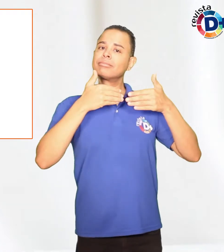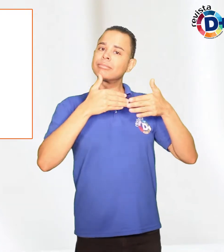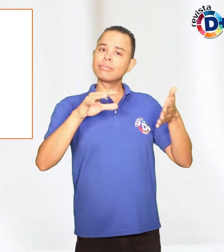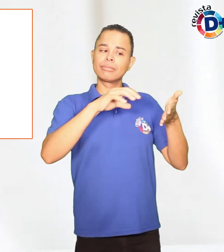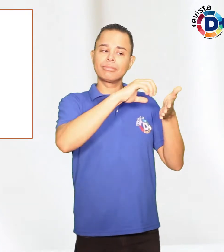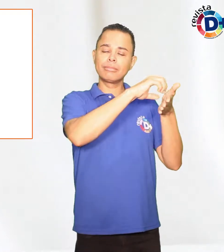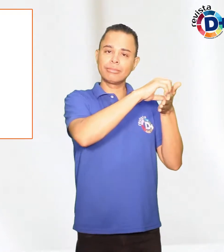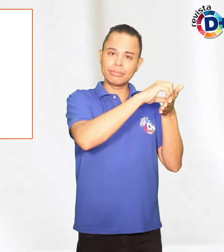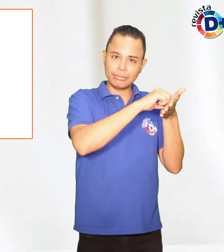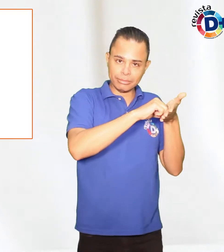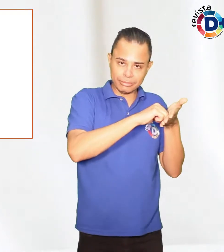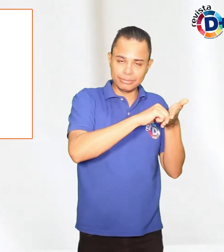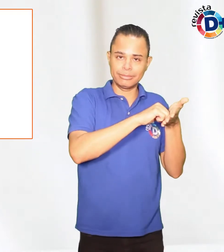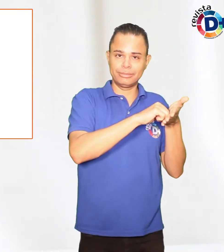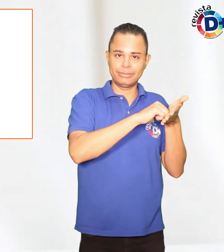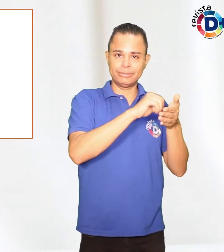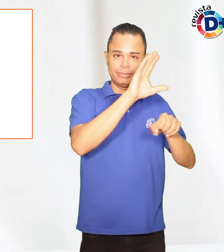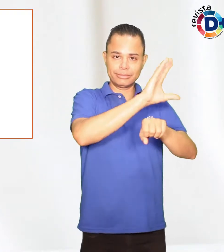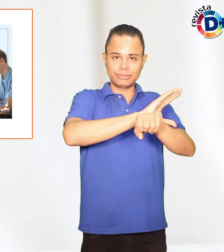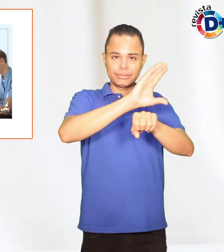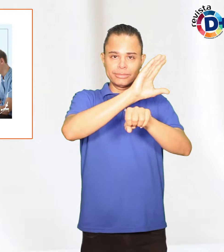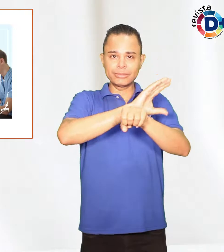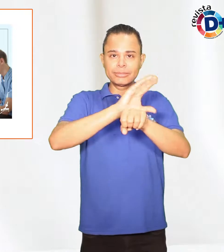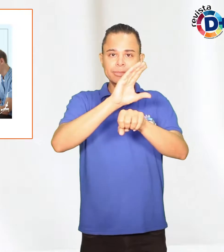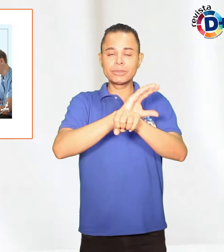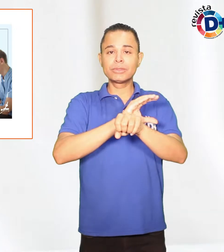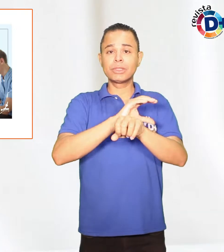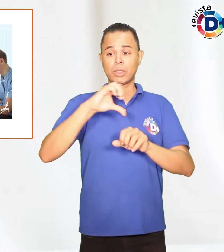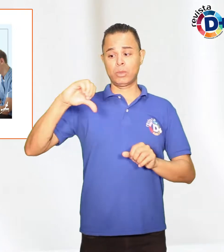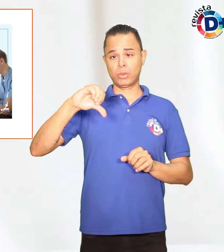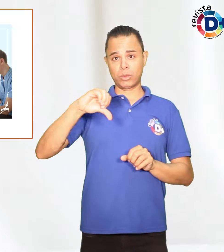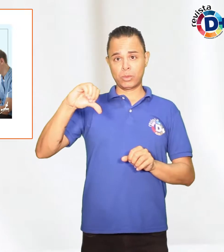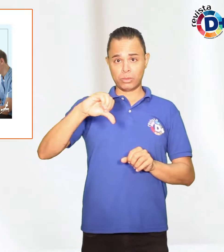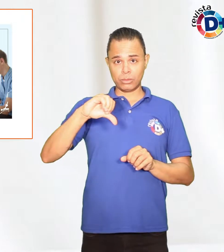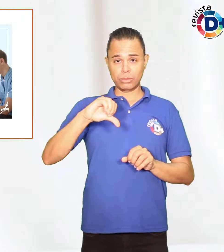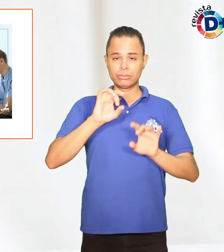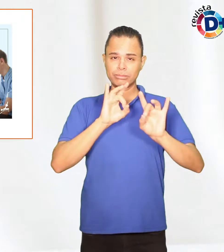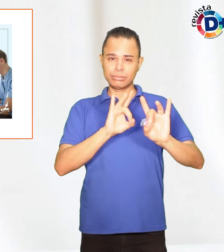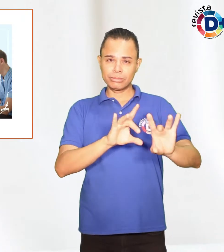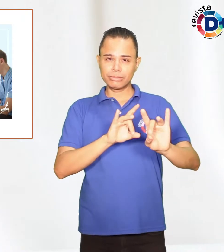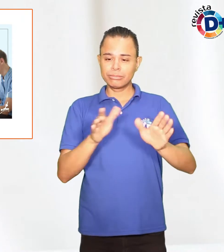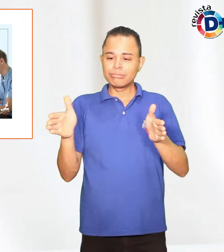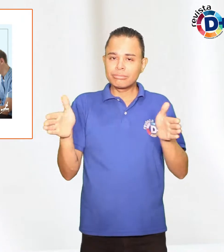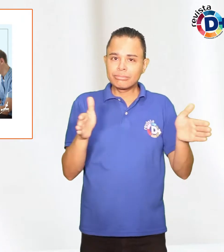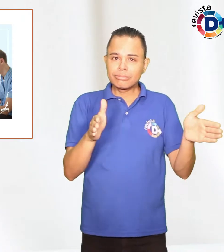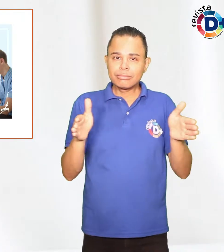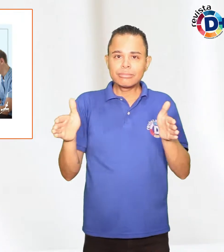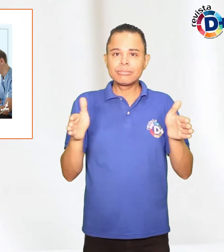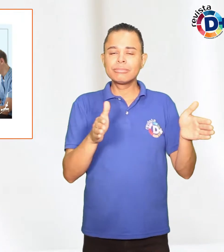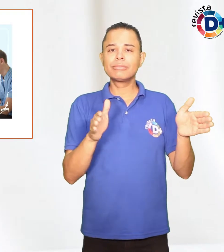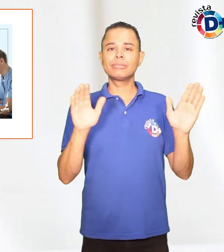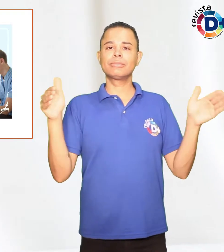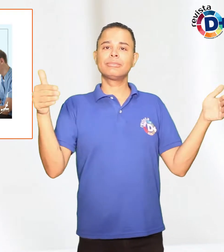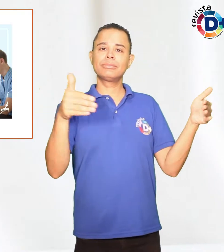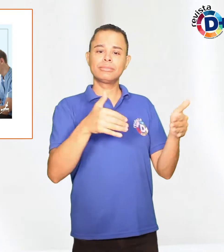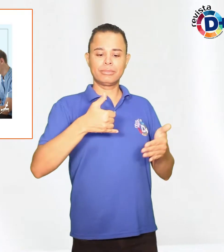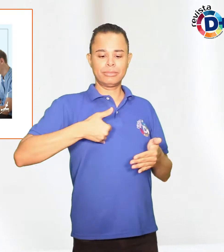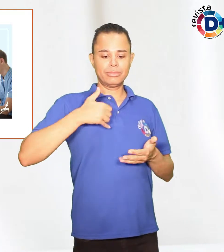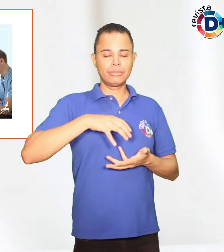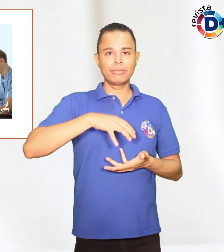de abrir inscrições para a nona edição da especialização em envelhecimento e